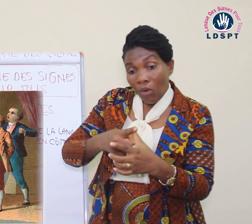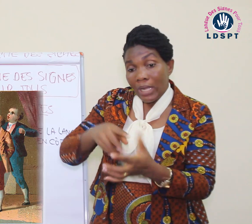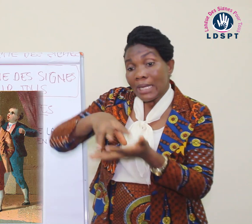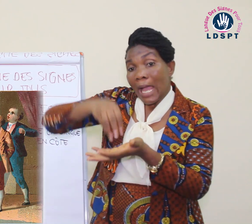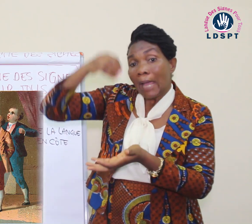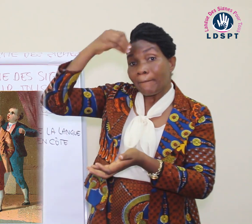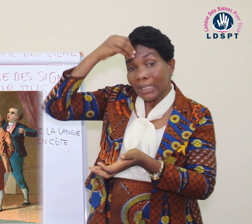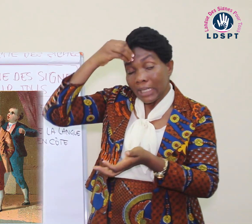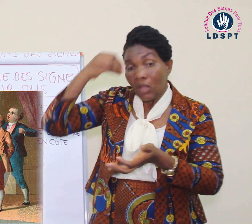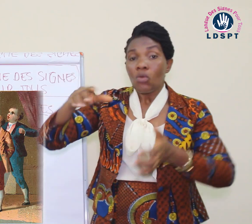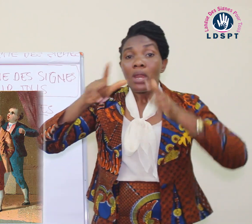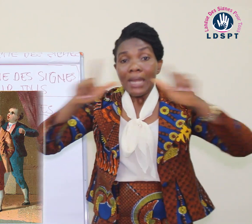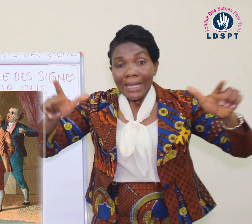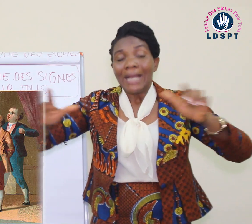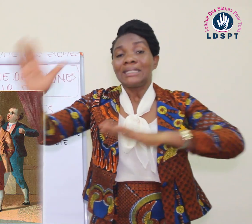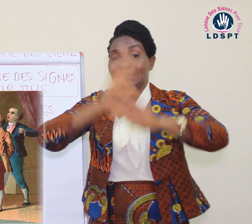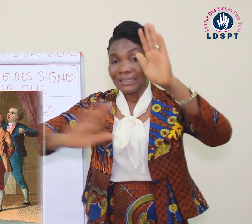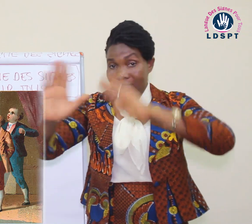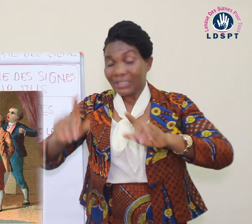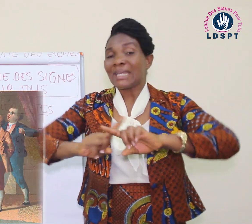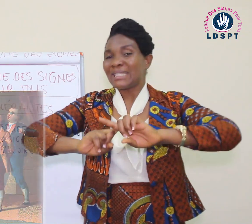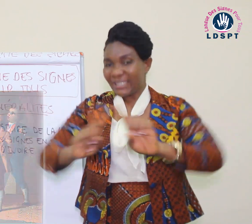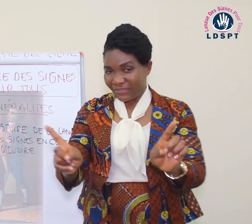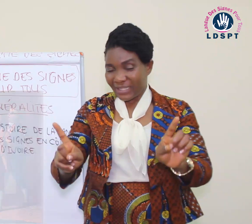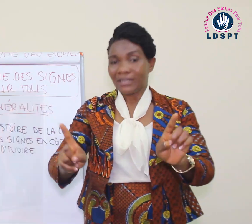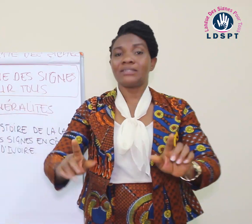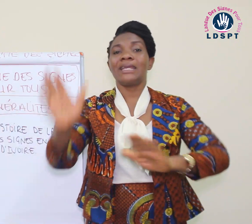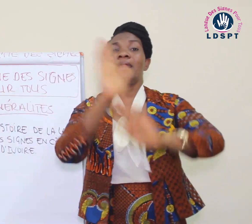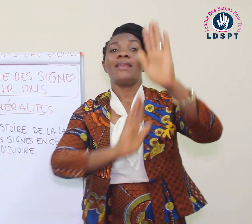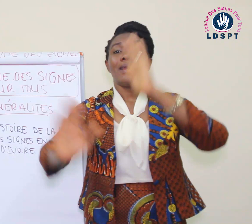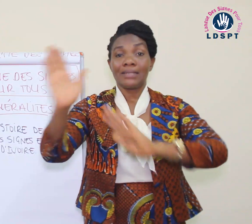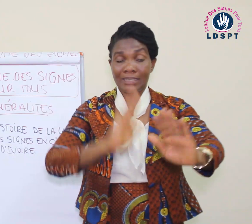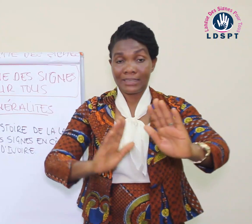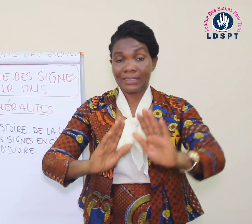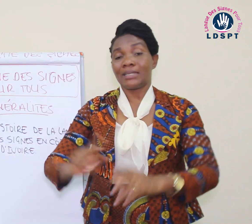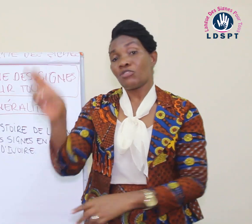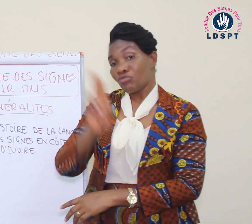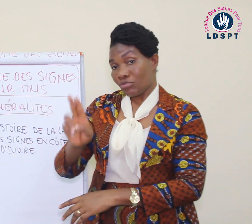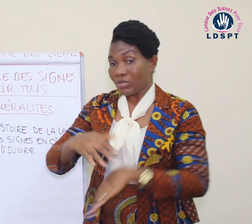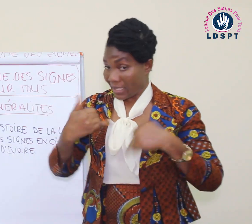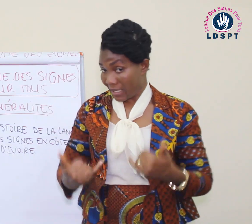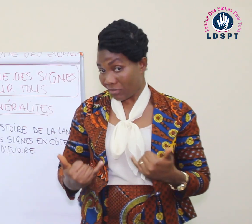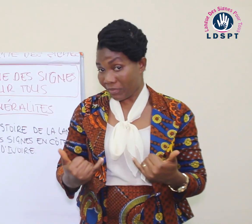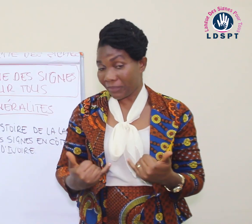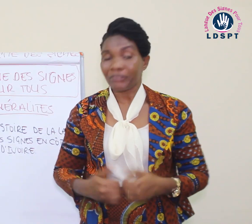gestuel, différent de la langue des signes pratiquée de nos jours. Il acquit